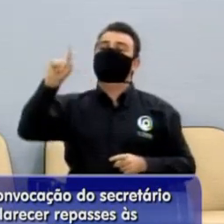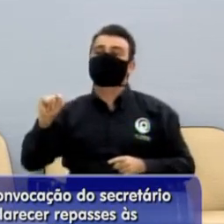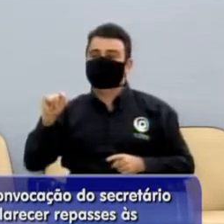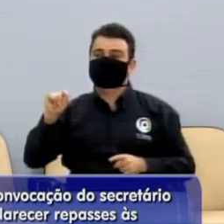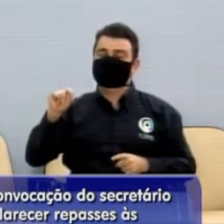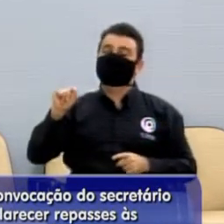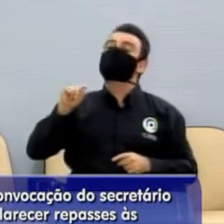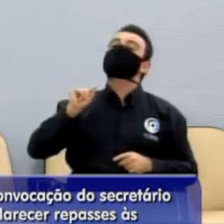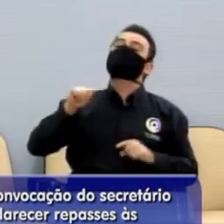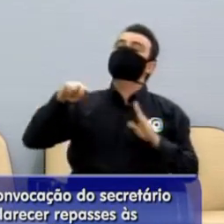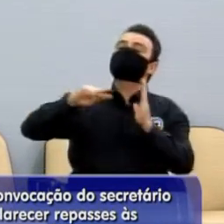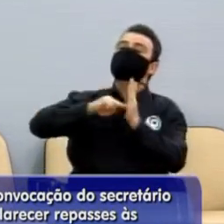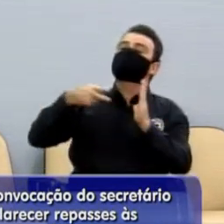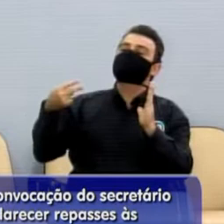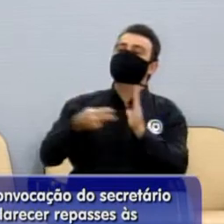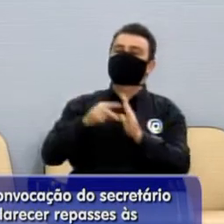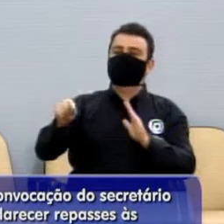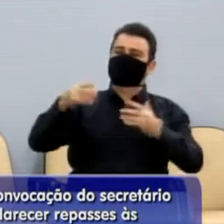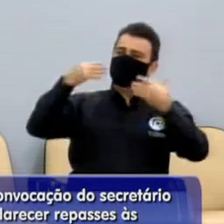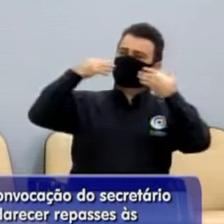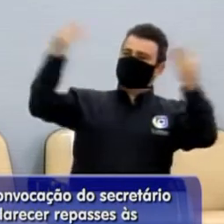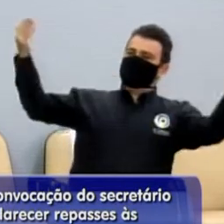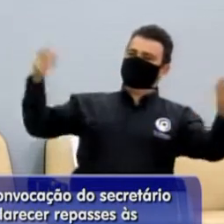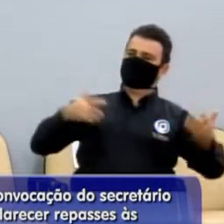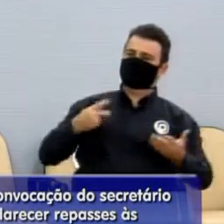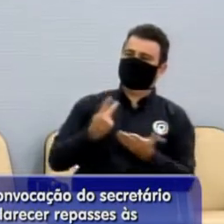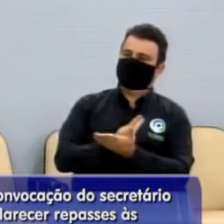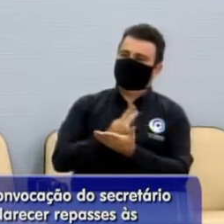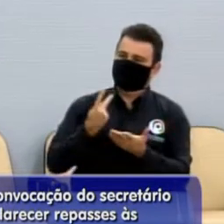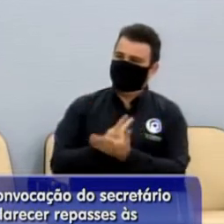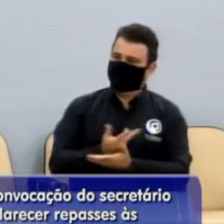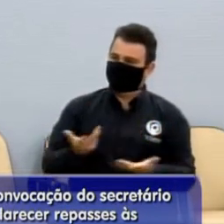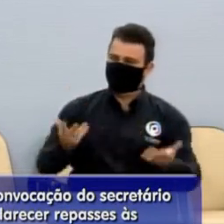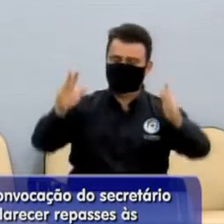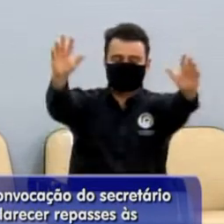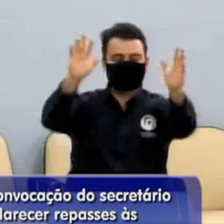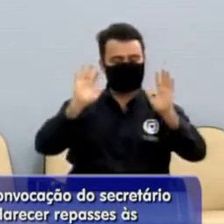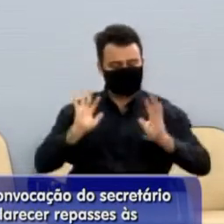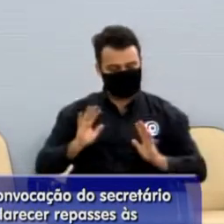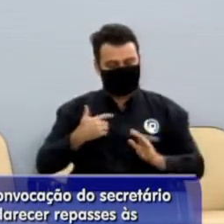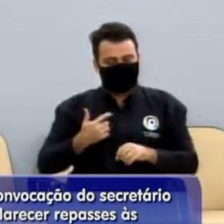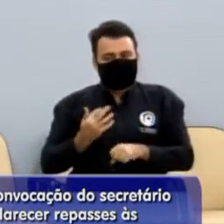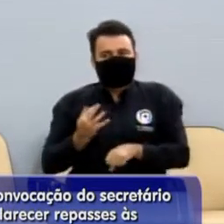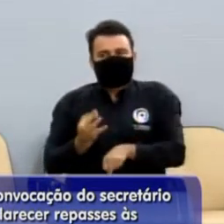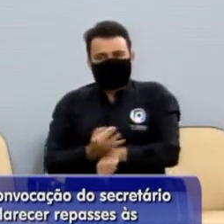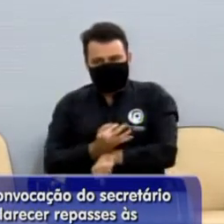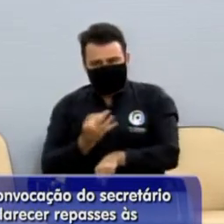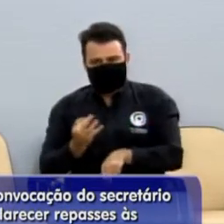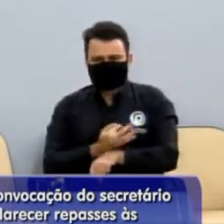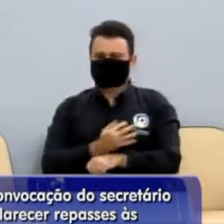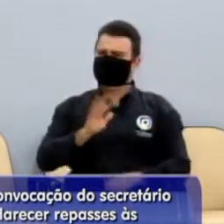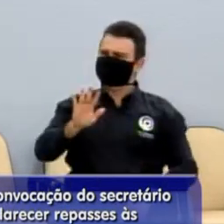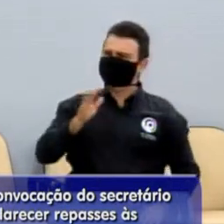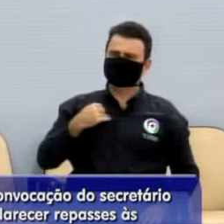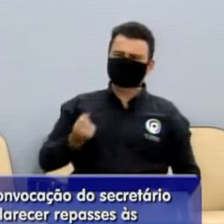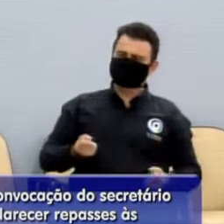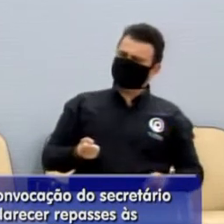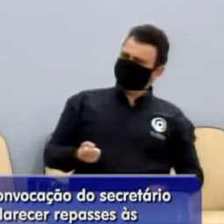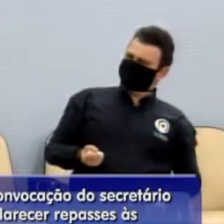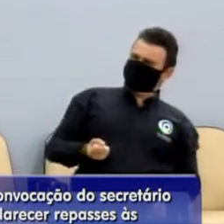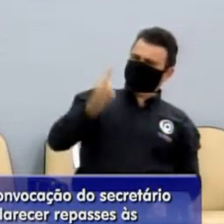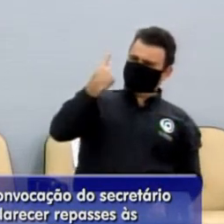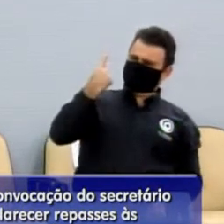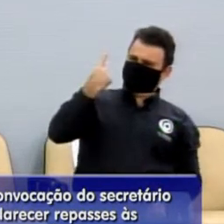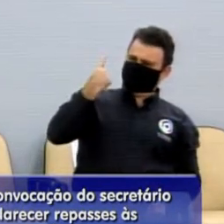Como eu não tenho prova para falar de outras coisas, eu paro nesses dois. Mas que é estranho, é